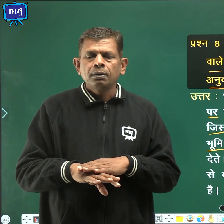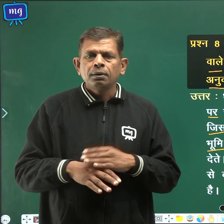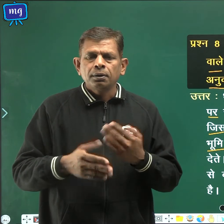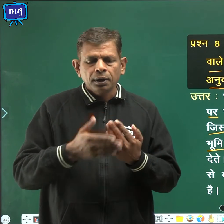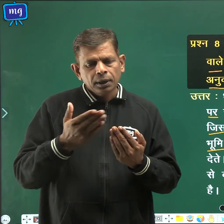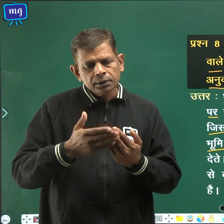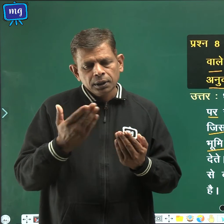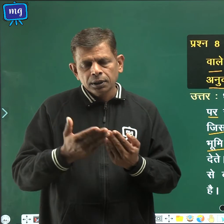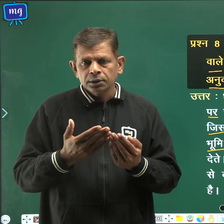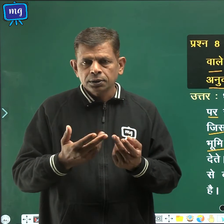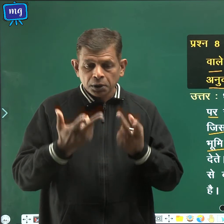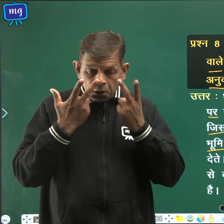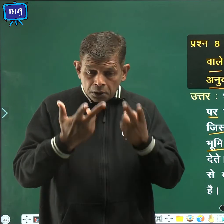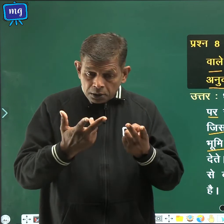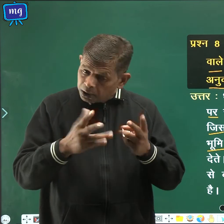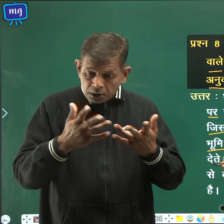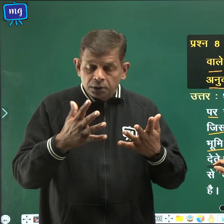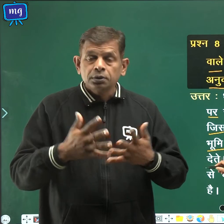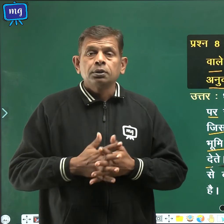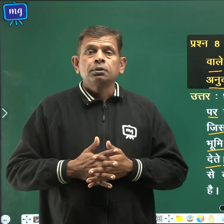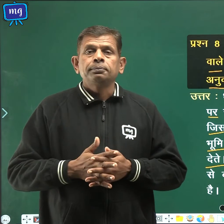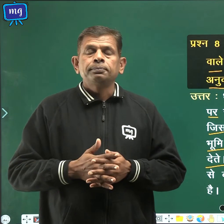आसानी से दिखाई नहीं देते।